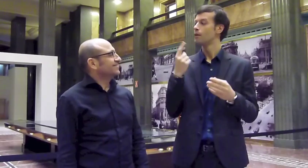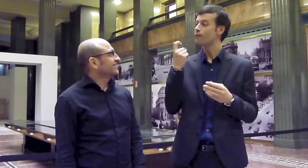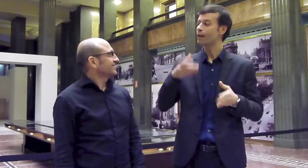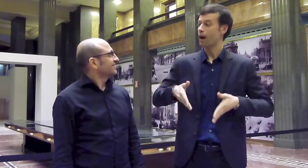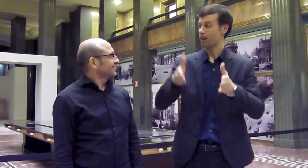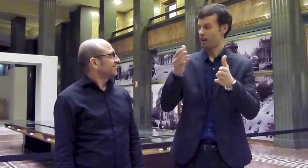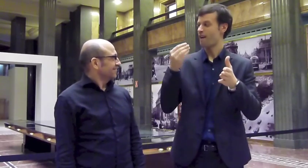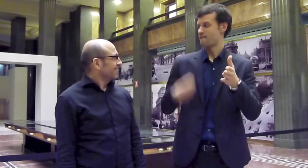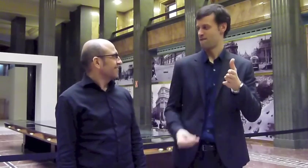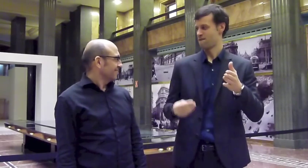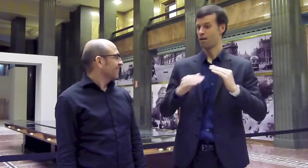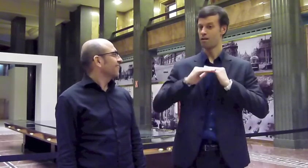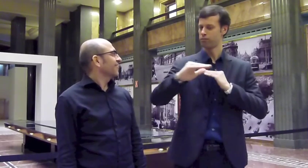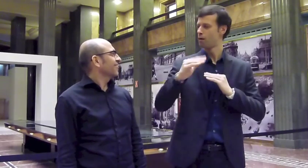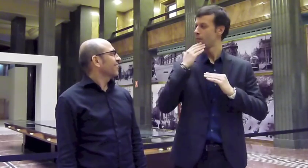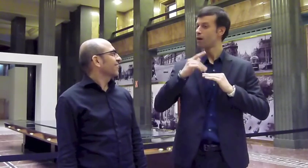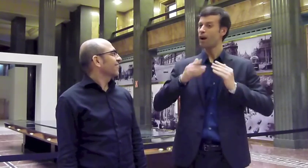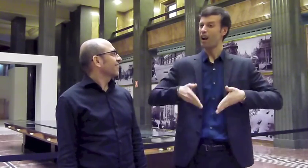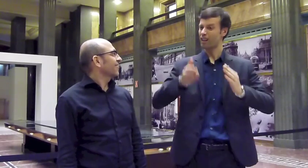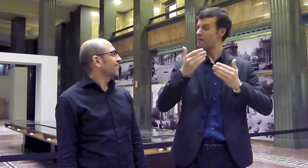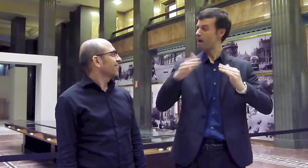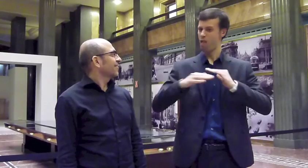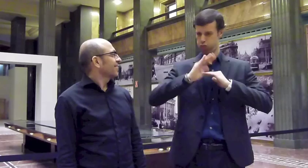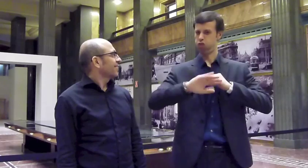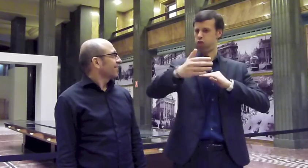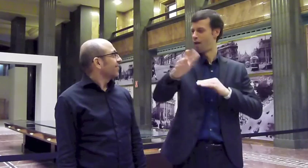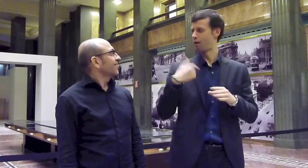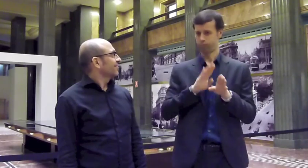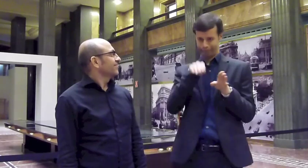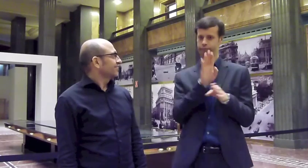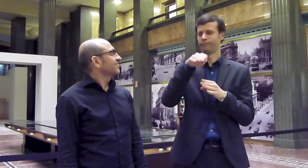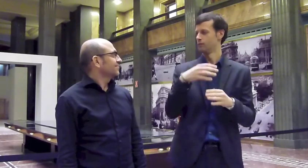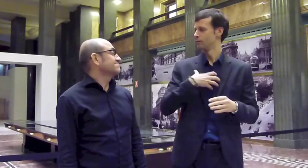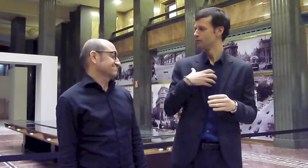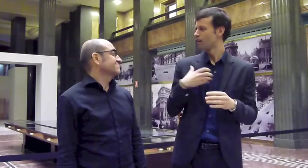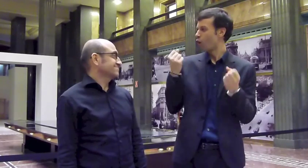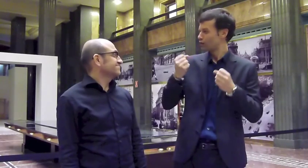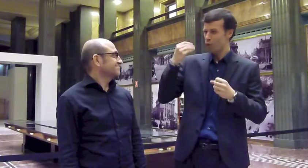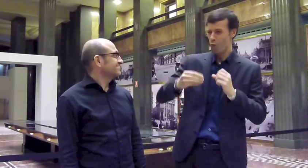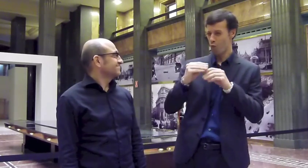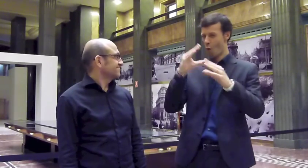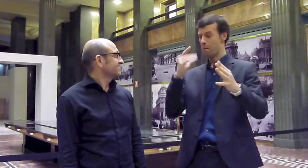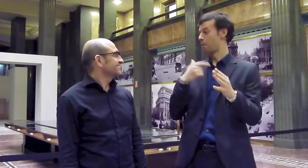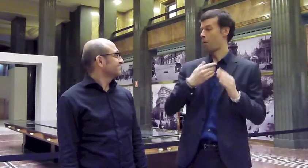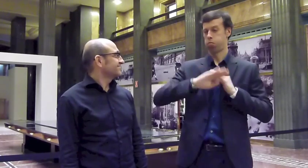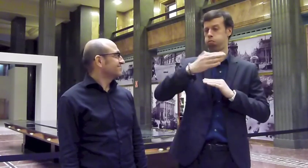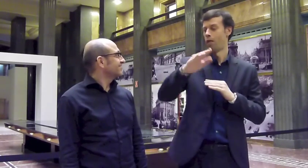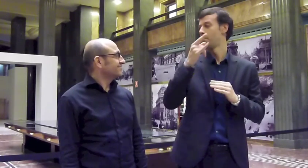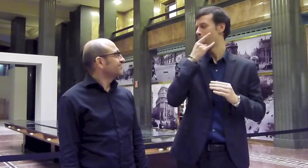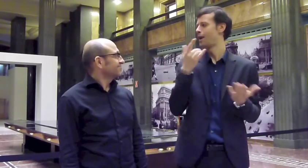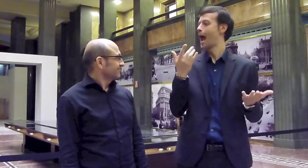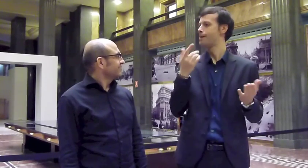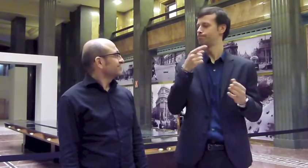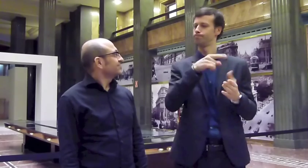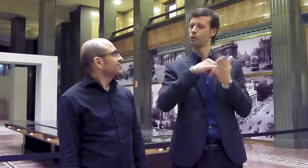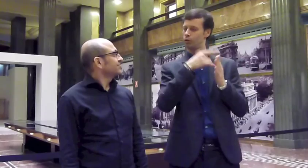gusta conducir? Sí, sí me gusta, pero hace falta una buena carretera, ¿verdad?, para poder disfrutar de la conducción. Si no, no se disfruta al